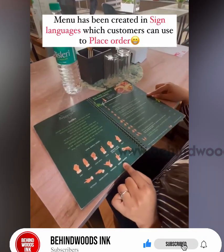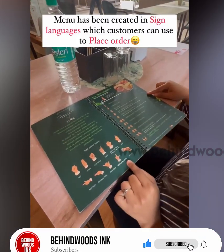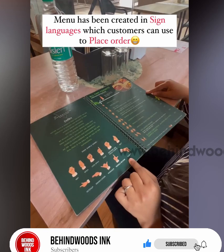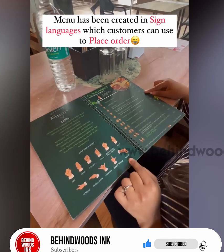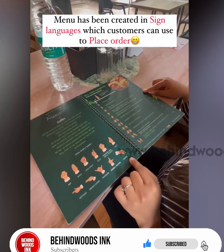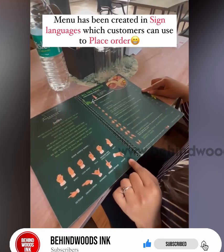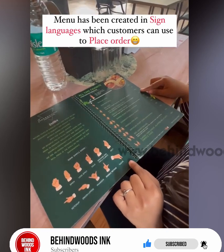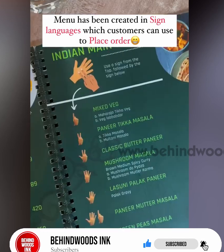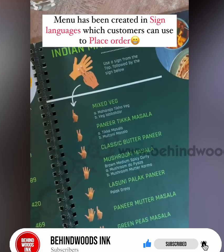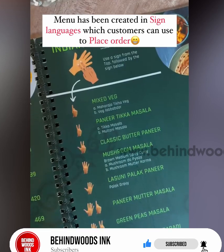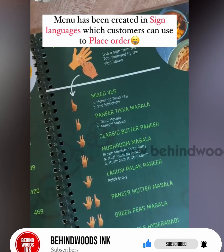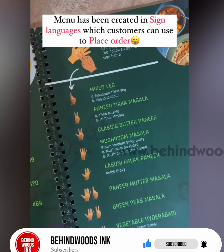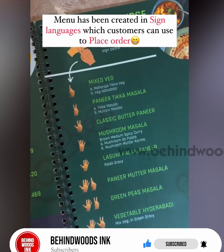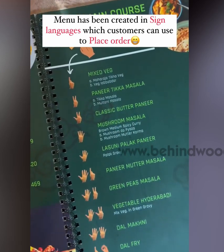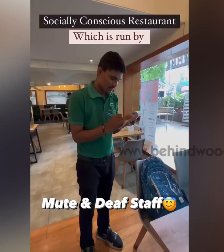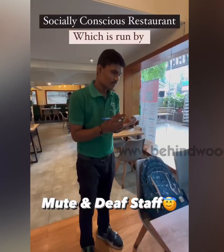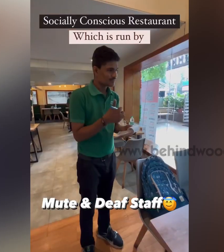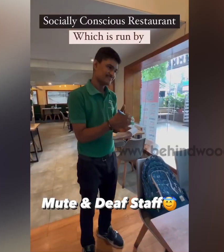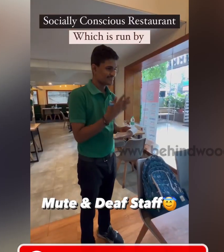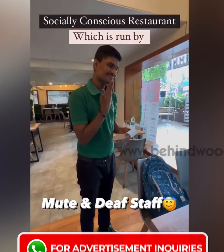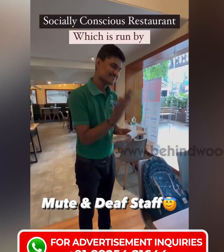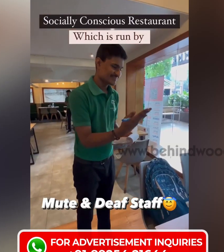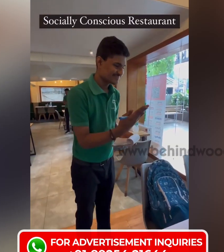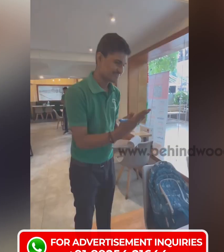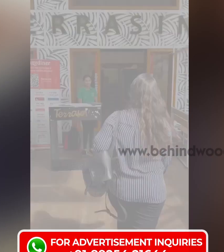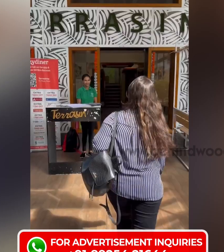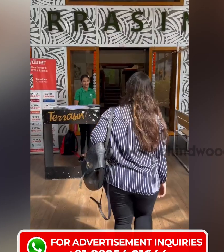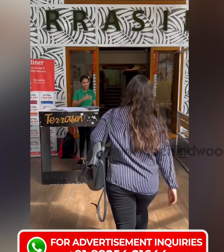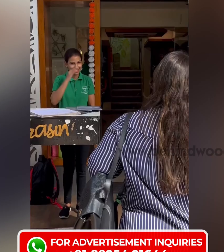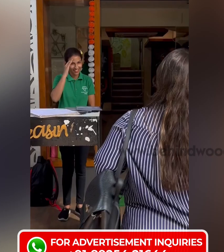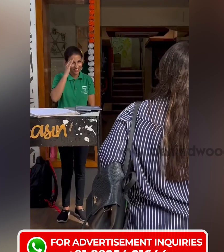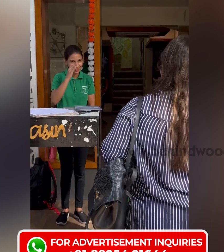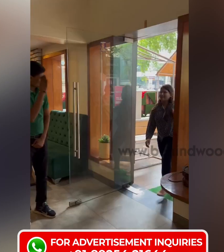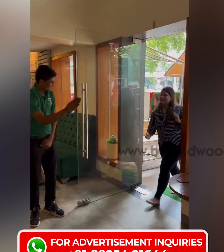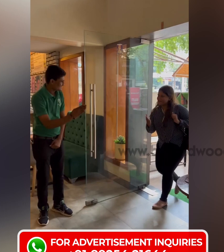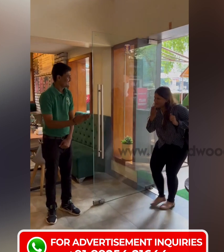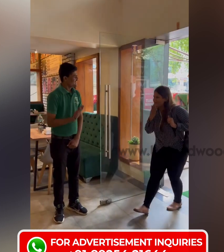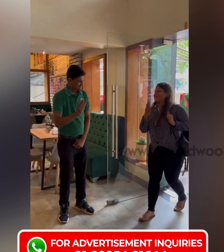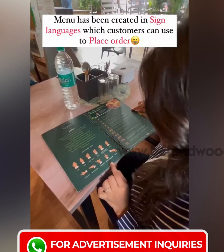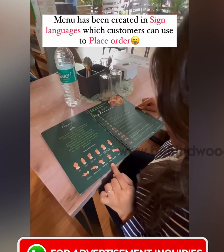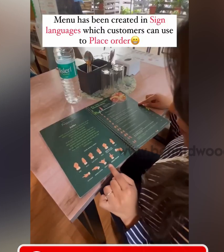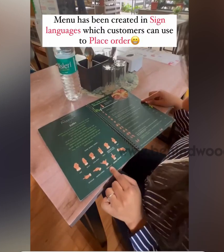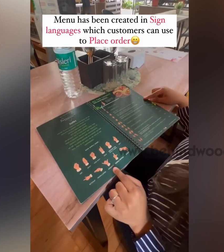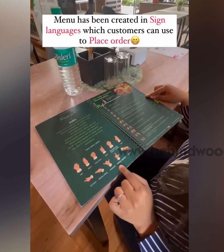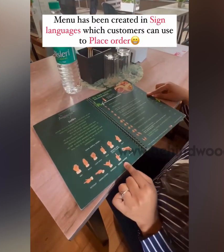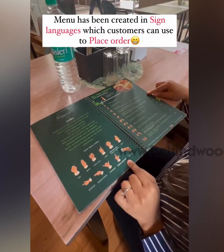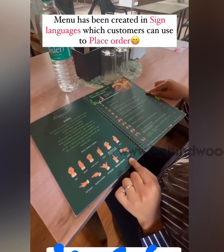ഭക്ഷണമൊക്കെ എങ്ങനെ ഓർഡർ ചെയ്യണം എന്ന് കാണിക്കുന്ന സൈൻ ലാംഗ്വേജും കൂടെ ചേർത്തിട്ടുണ്ട്. അഥവാ നമ്മൾ ഓരോ ഭക്ഷണം ഓർഡർ ചെയ്യുമ്പോഴും കൈകൊണ്ട് എന്ത്